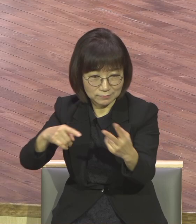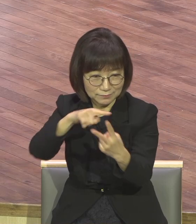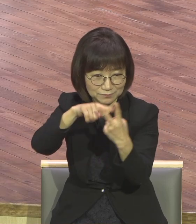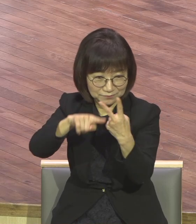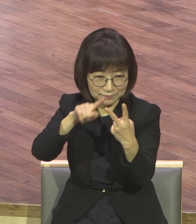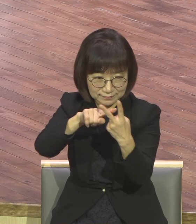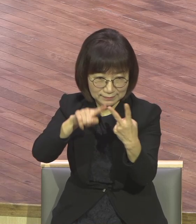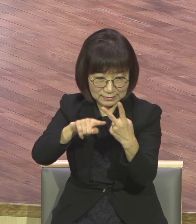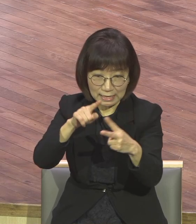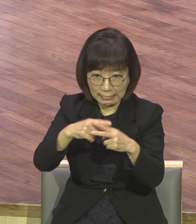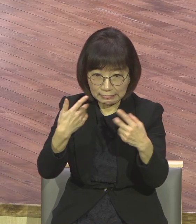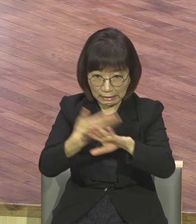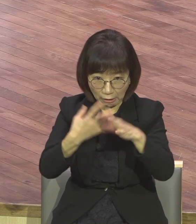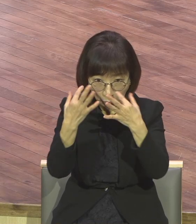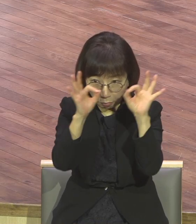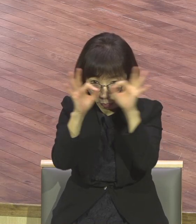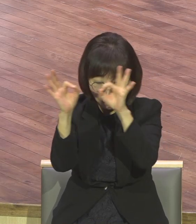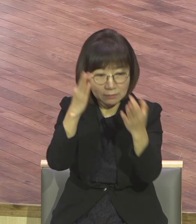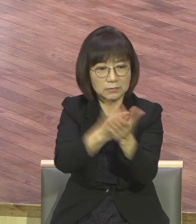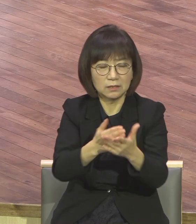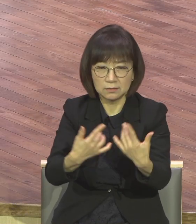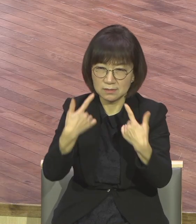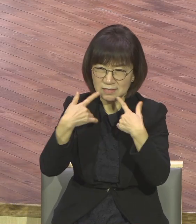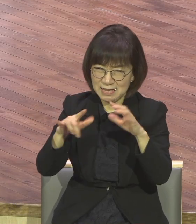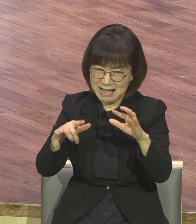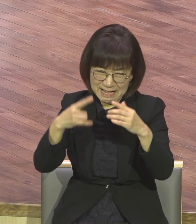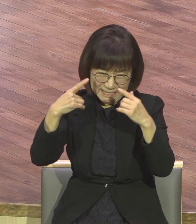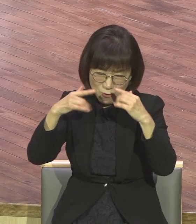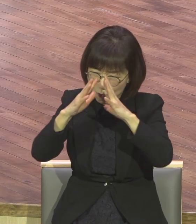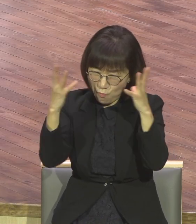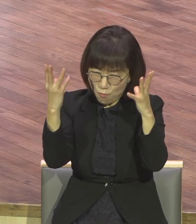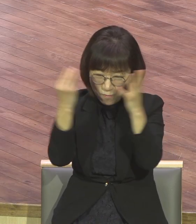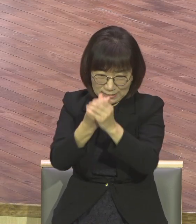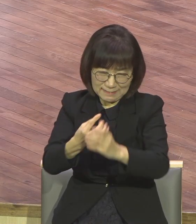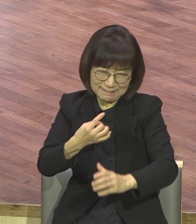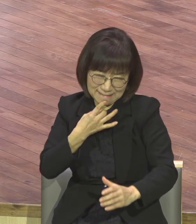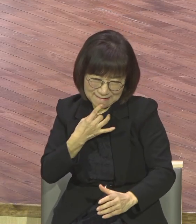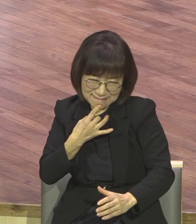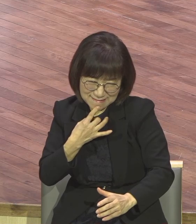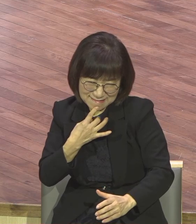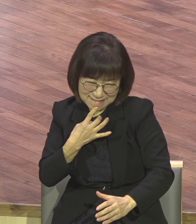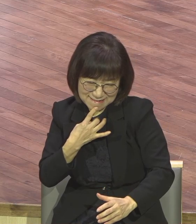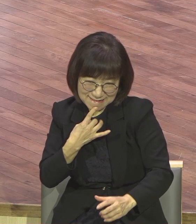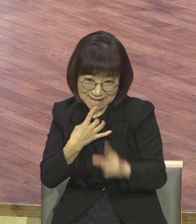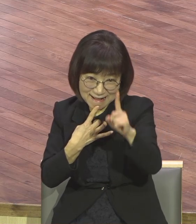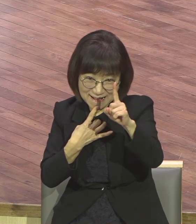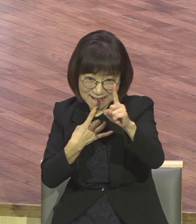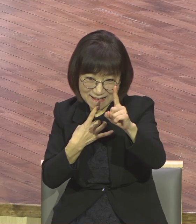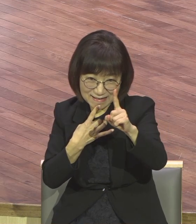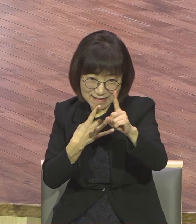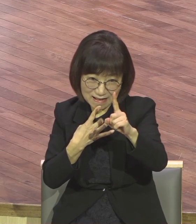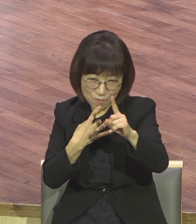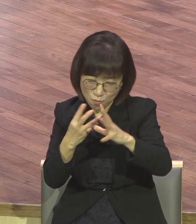오직 돼야 돼. 오직 여기서 10% 빠지도 안 돼요. 5% 빠지도 안 돼요. 오직